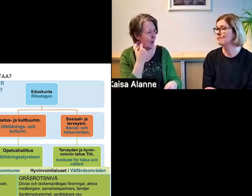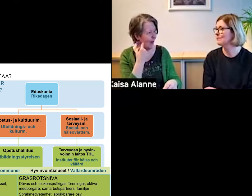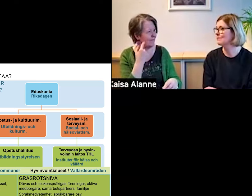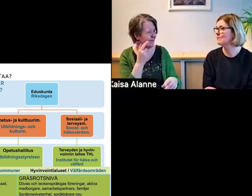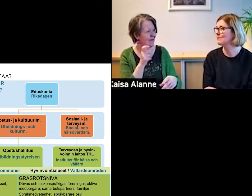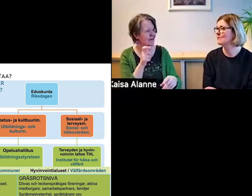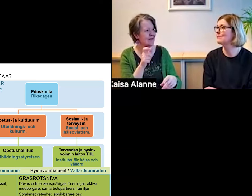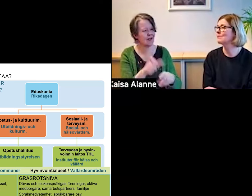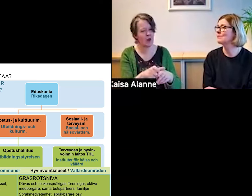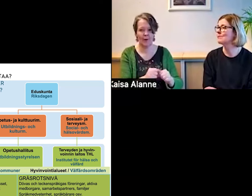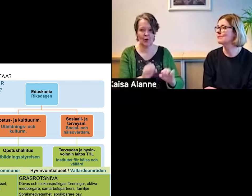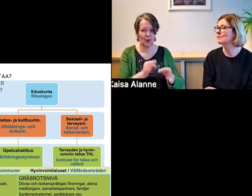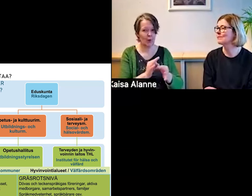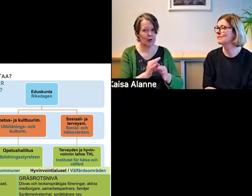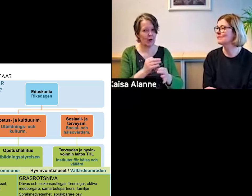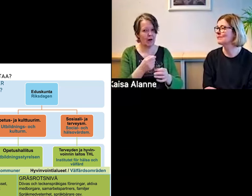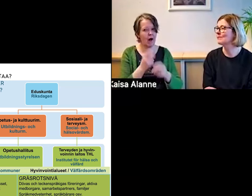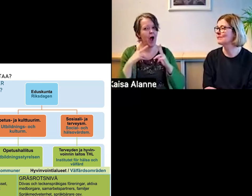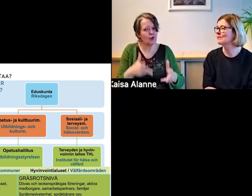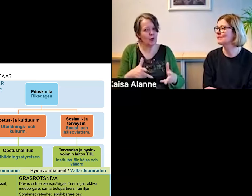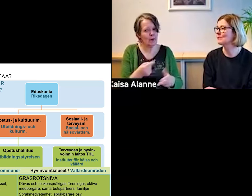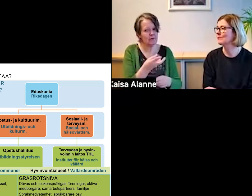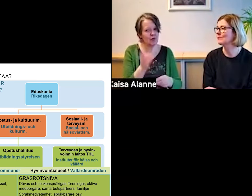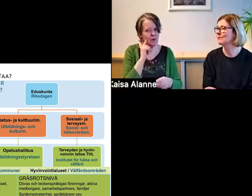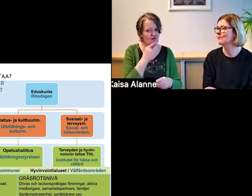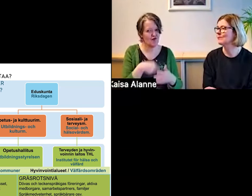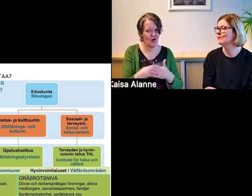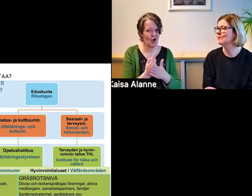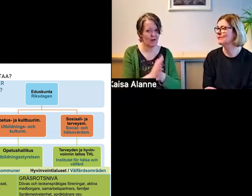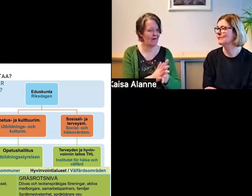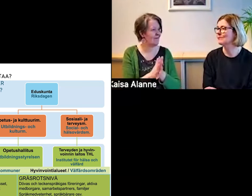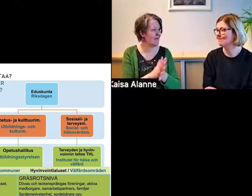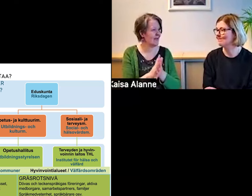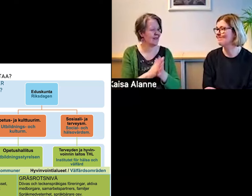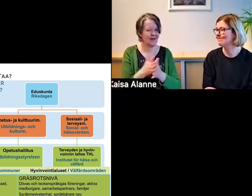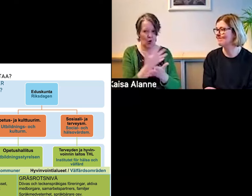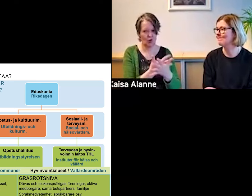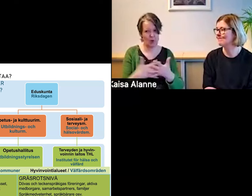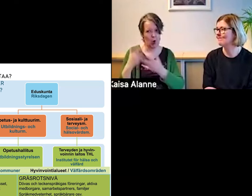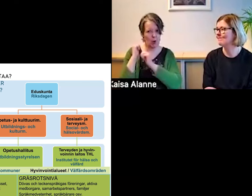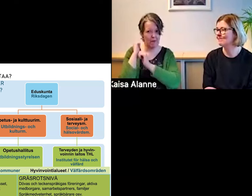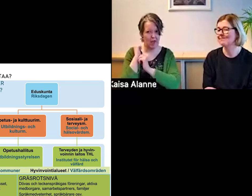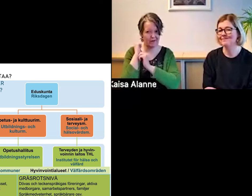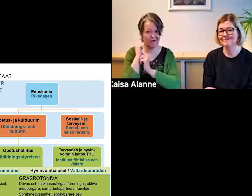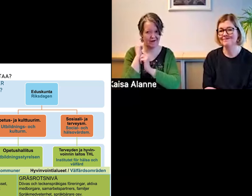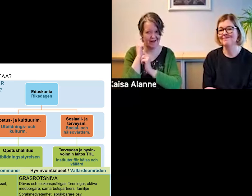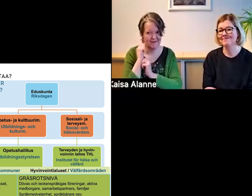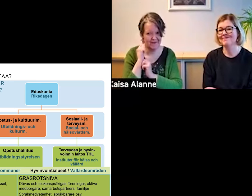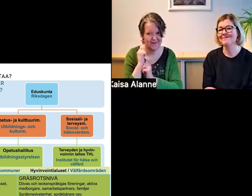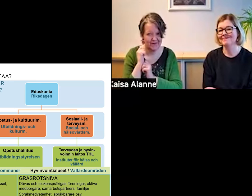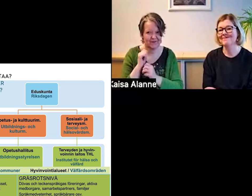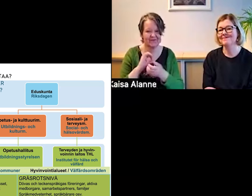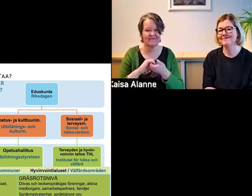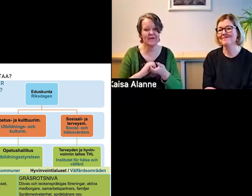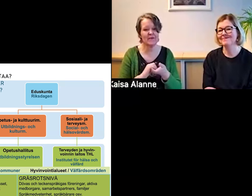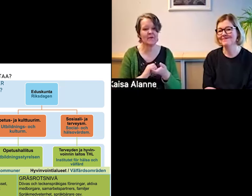uusille sukupolville. Että tämä on minusta aika mukava käsite, että kielen kantajat. Että että se musta